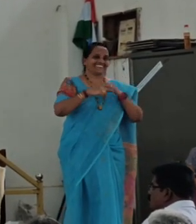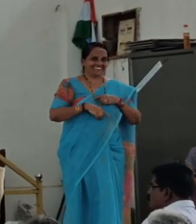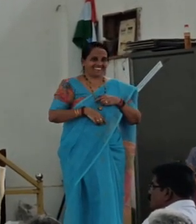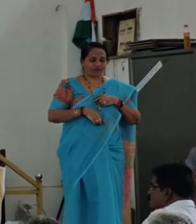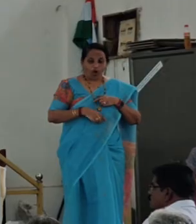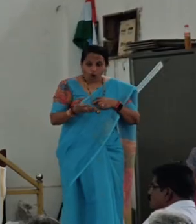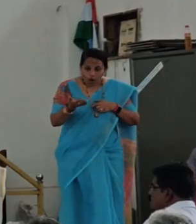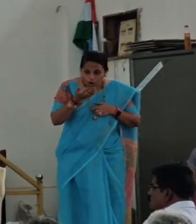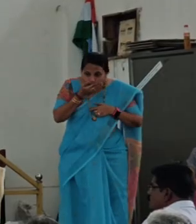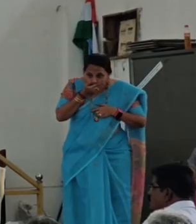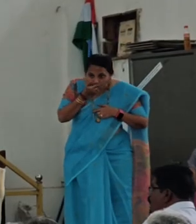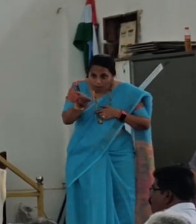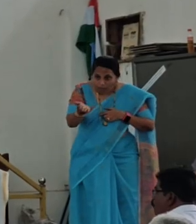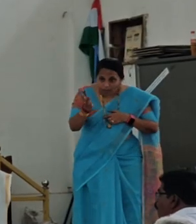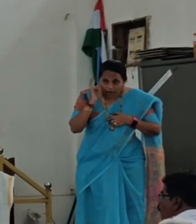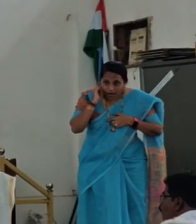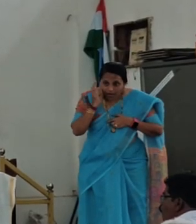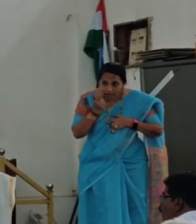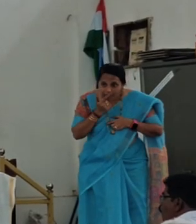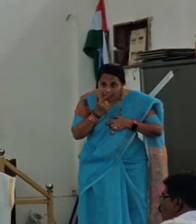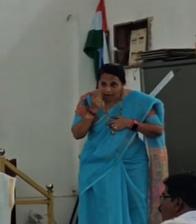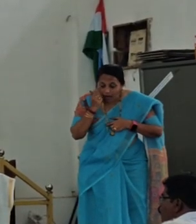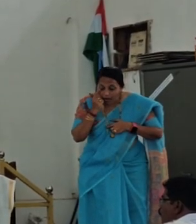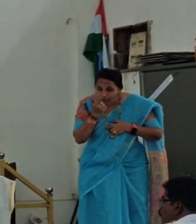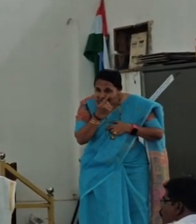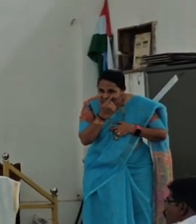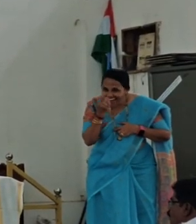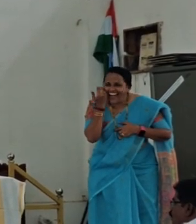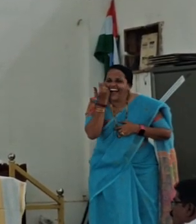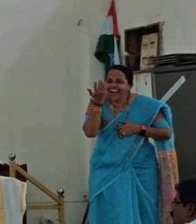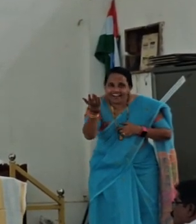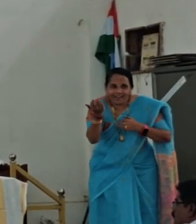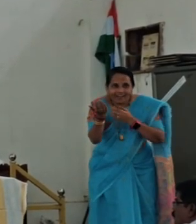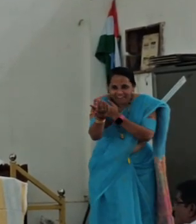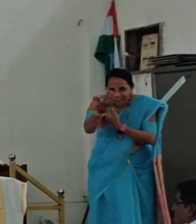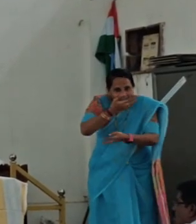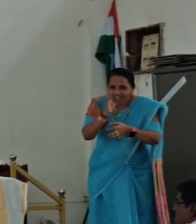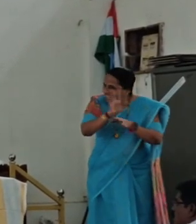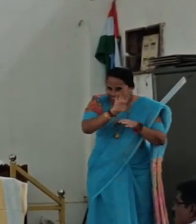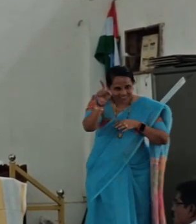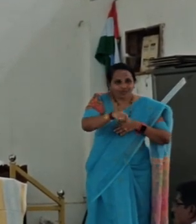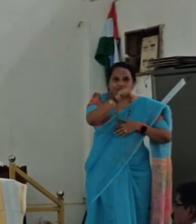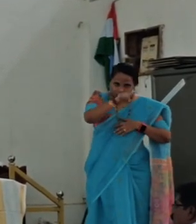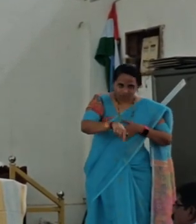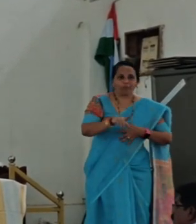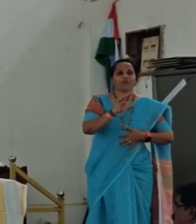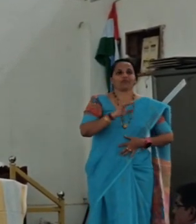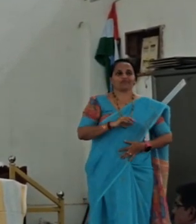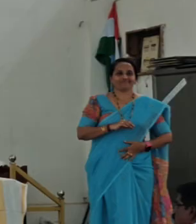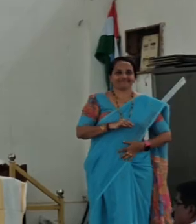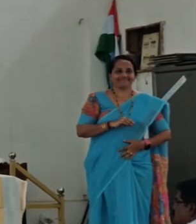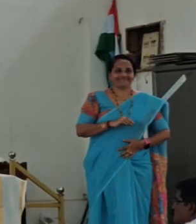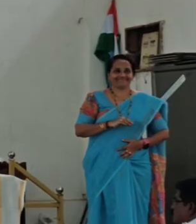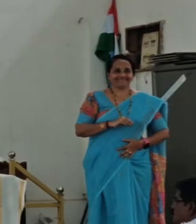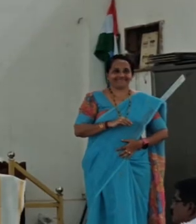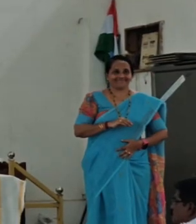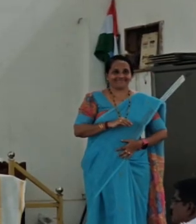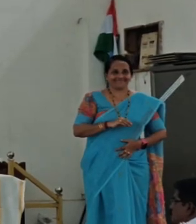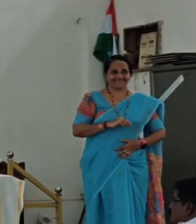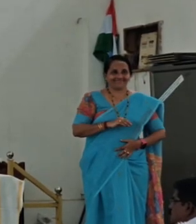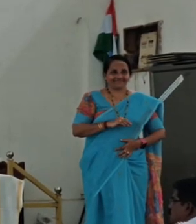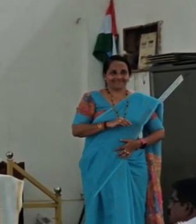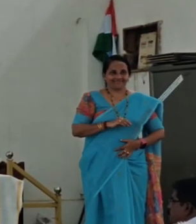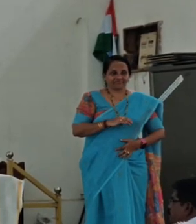ప్రవర్తించకూడదు, లేకపోతేనేమో నవ్వుకోకూడదు, అవహేళన చేయకూడదు అనేది ఎప్పుడు ఉంటుందంటే